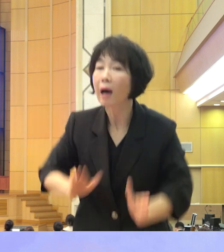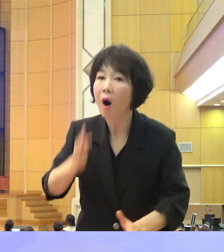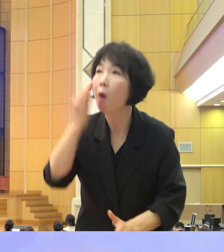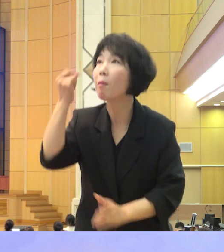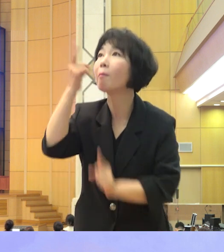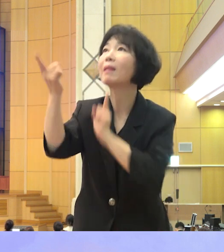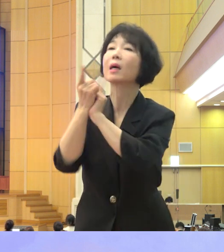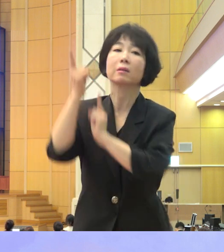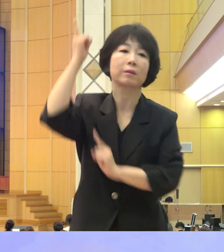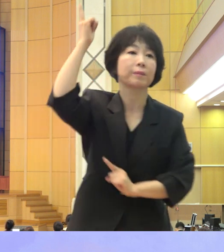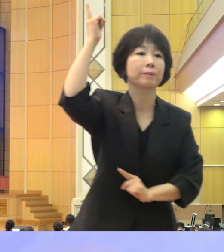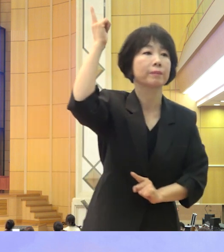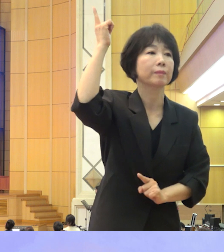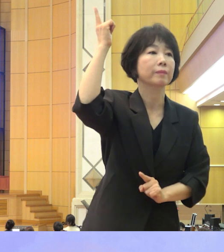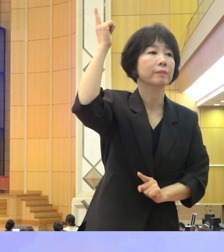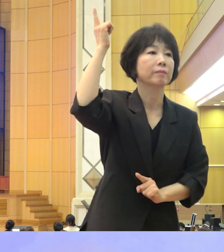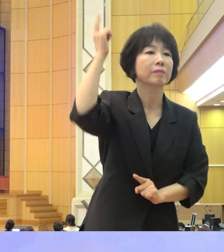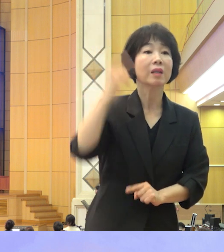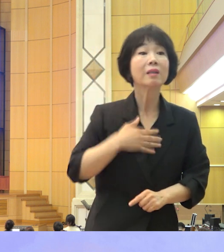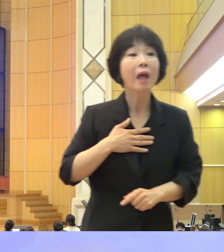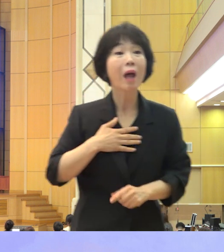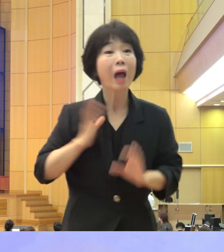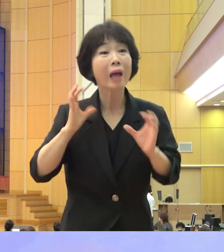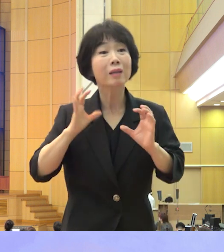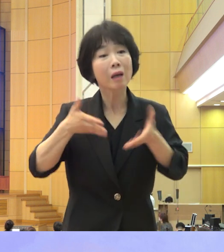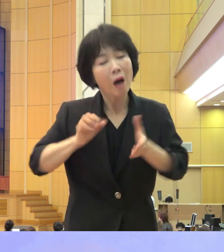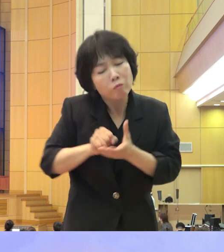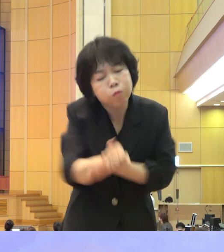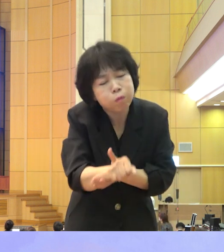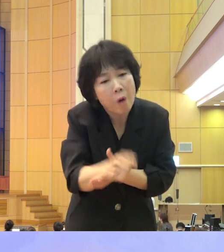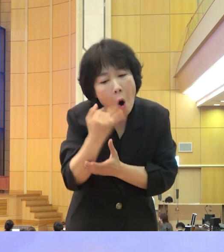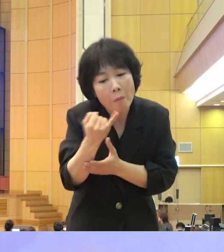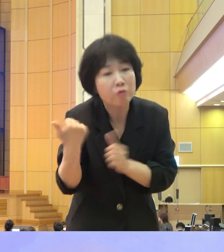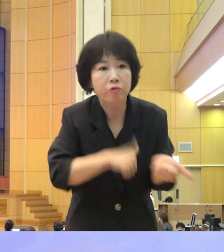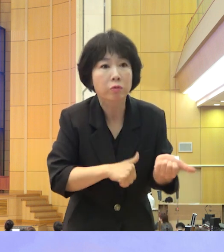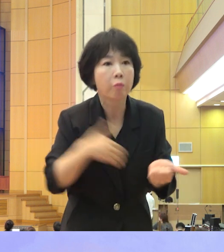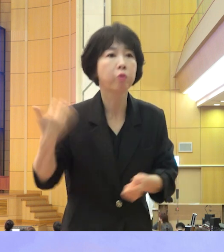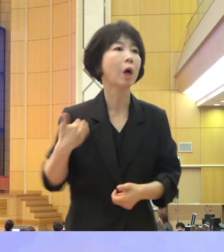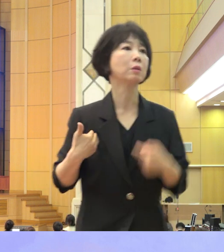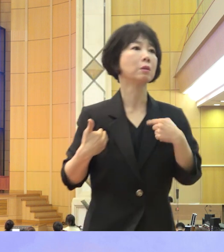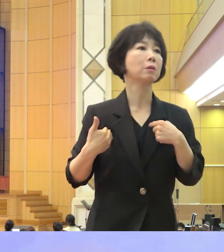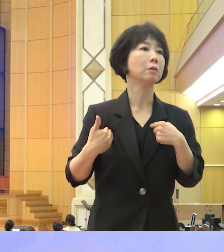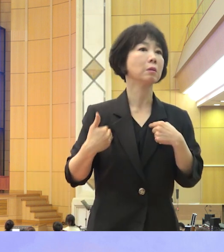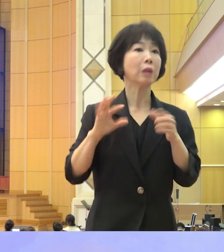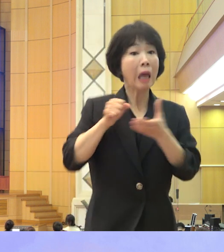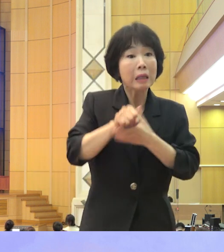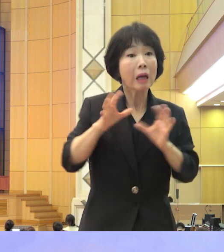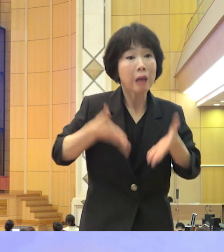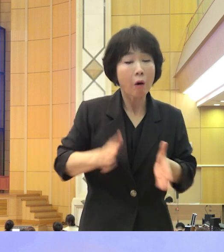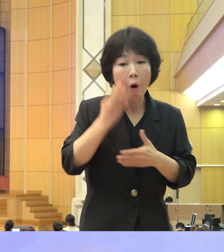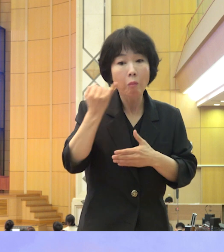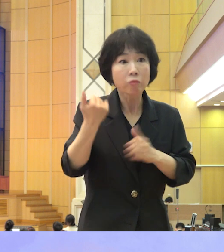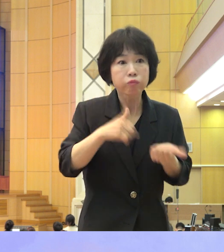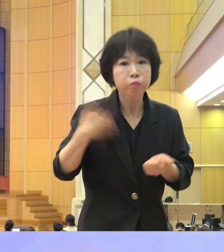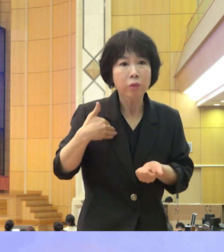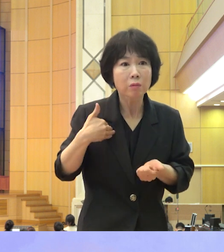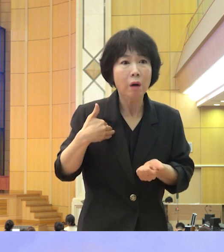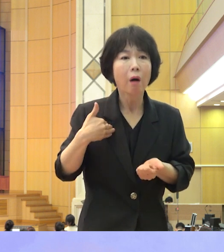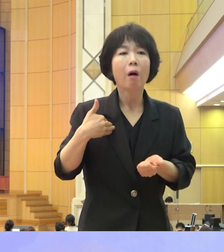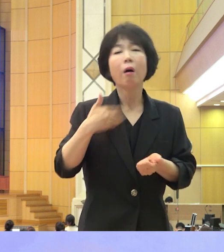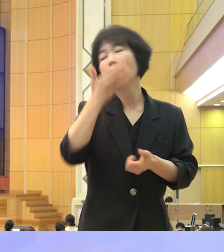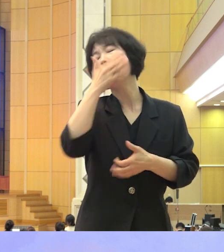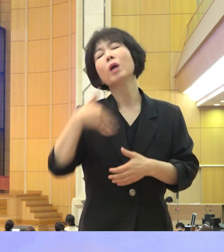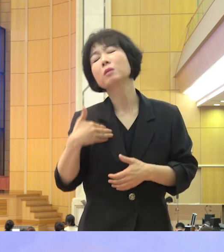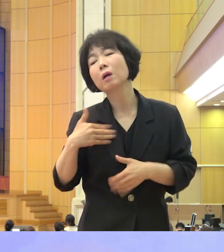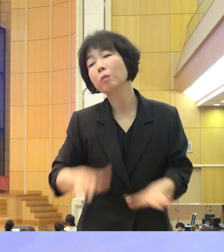자기를 낳자마자 엄마가 죽었대요. 그건 몰랐지. 근데 천국에